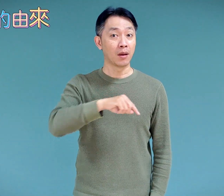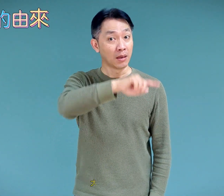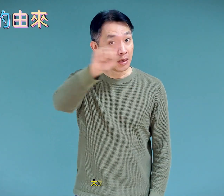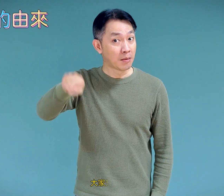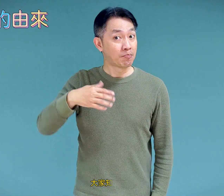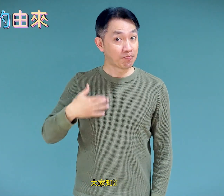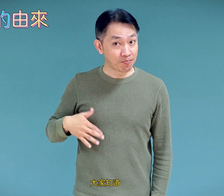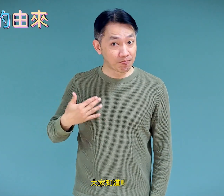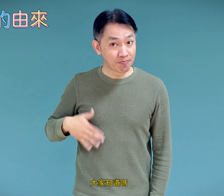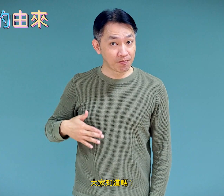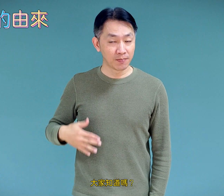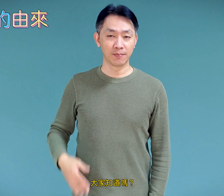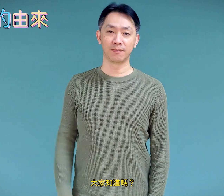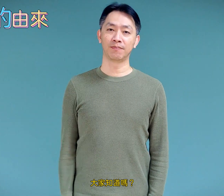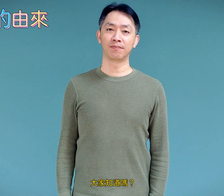大家知道吗？